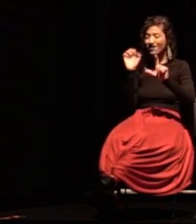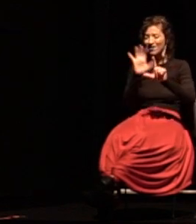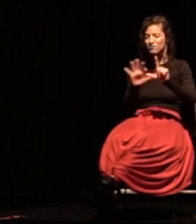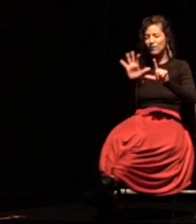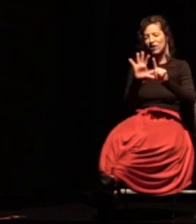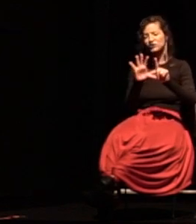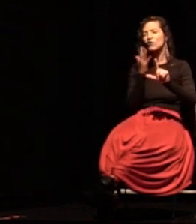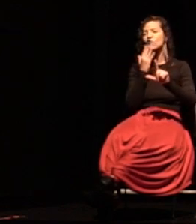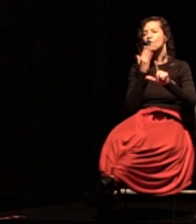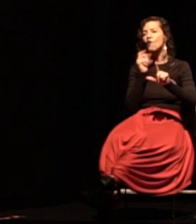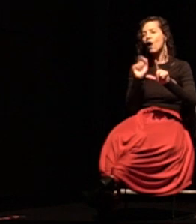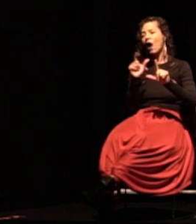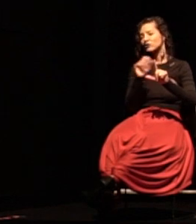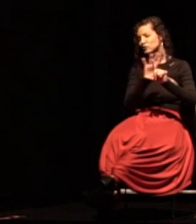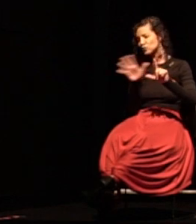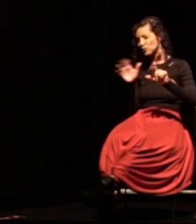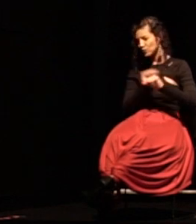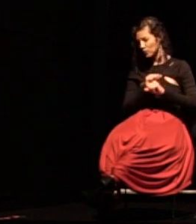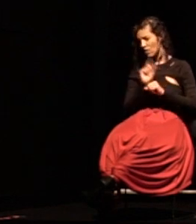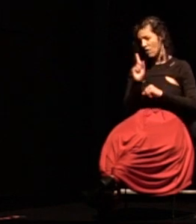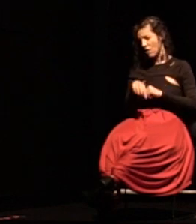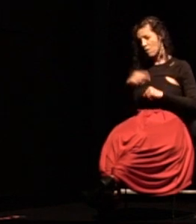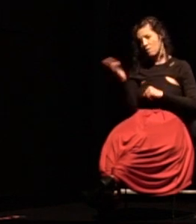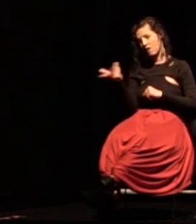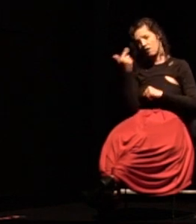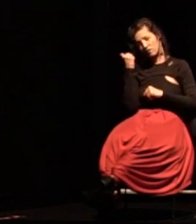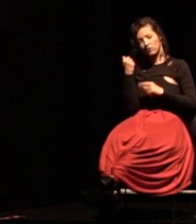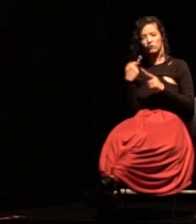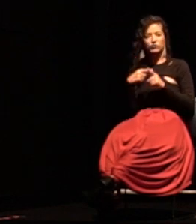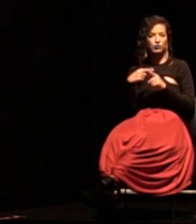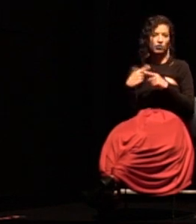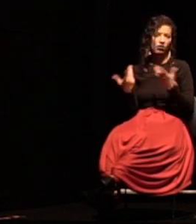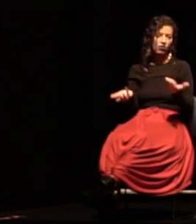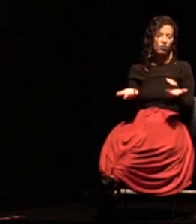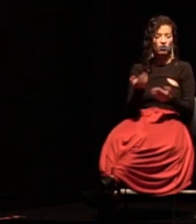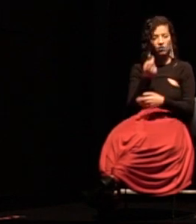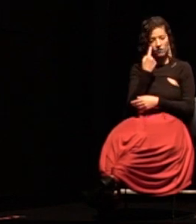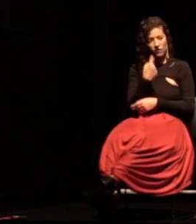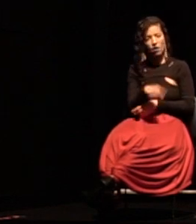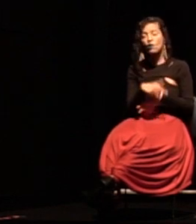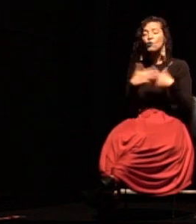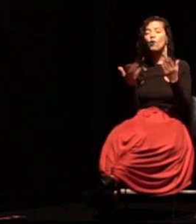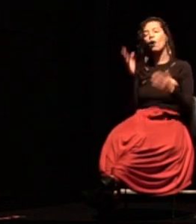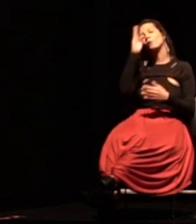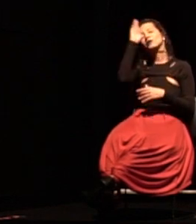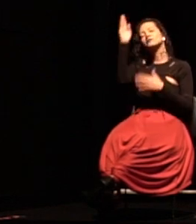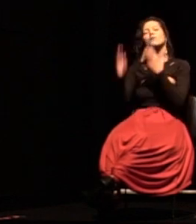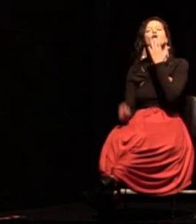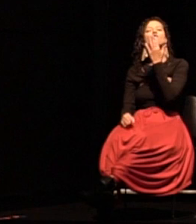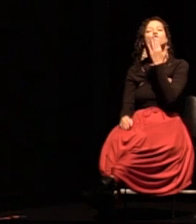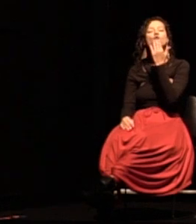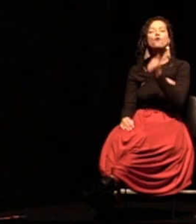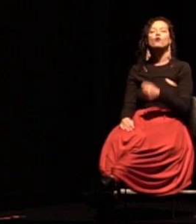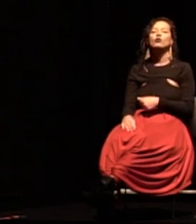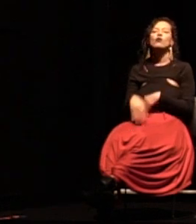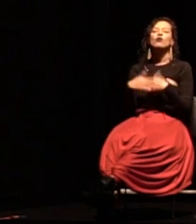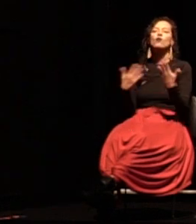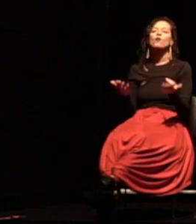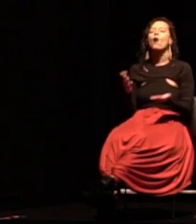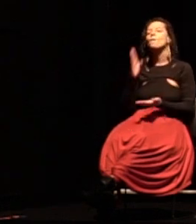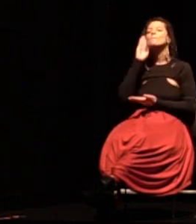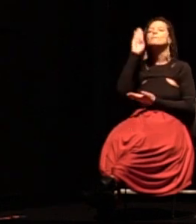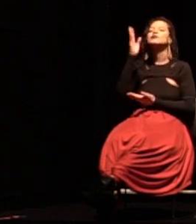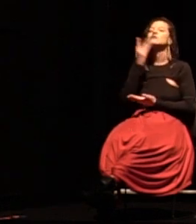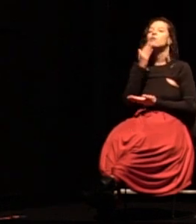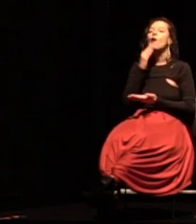fica um maravilhoso azul, que aí a gente começa a ver qual é a gama de cor que responde agora, quais são os pigmentos.